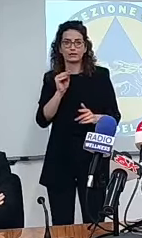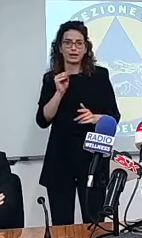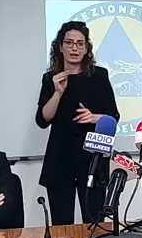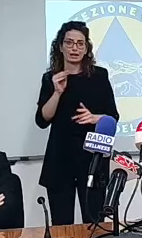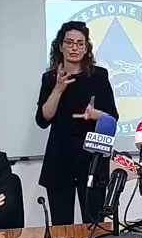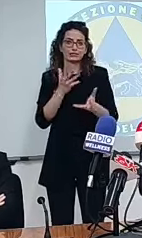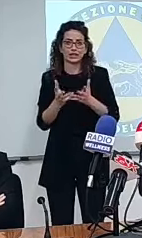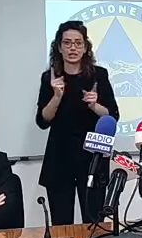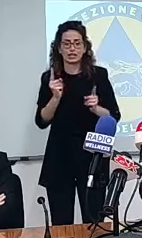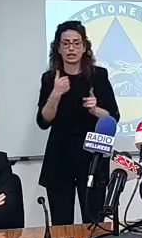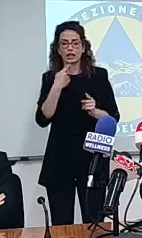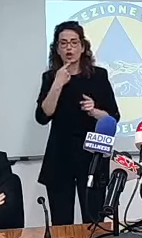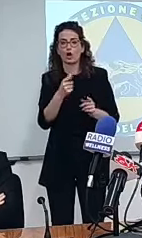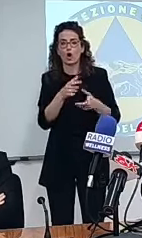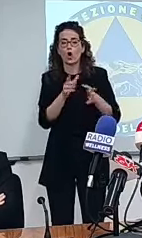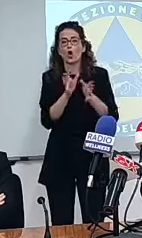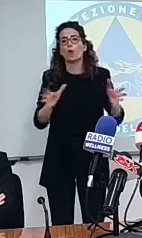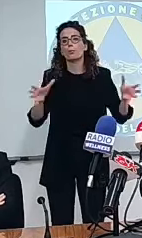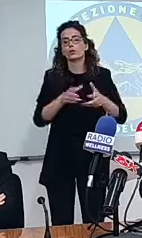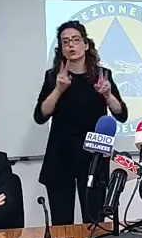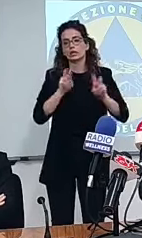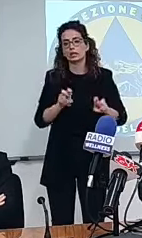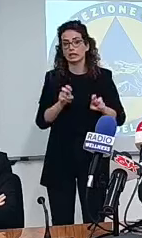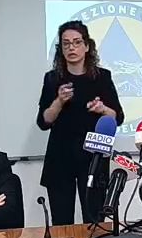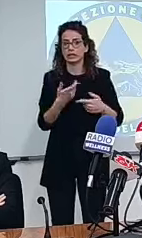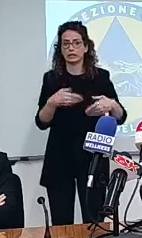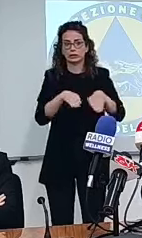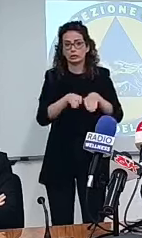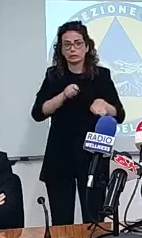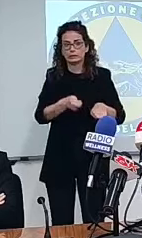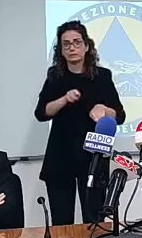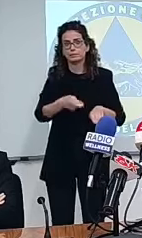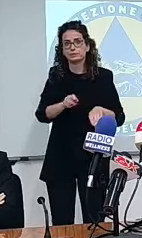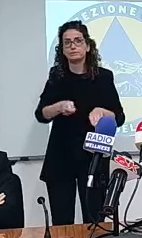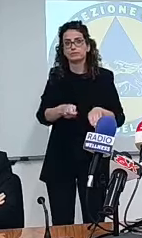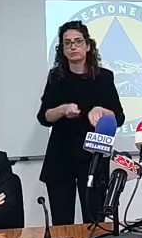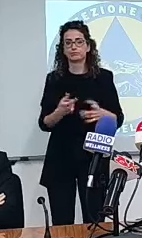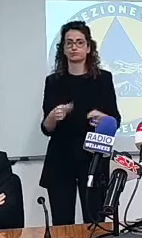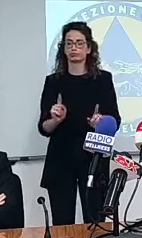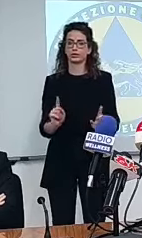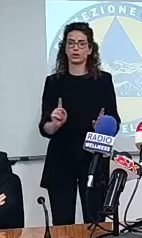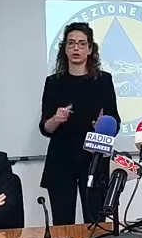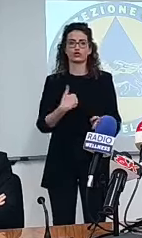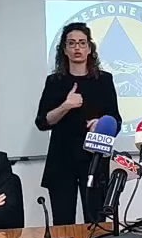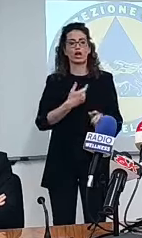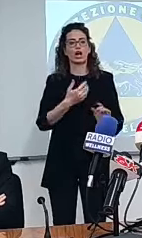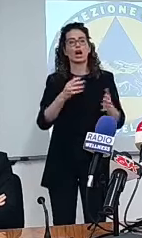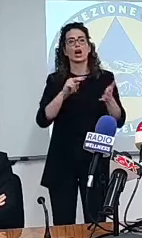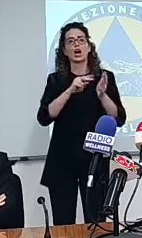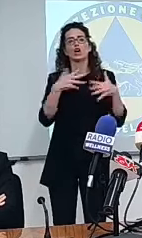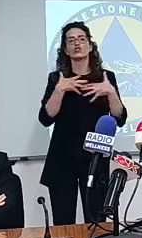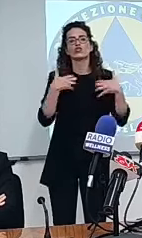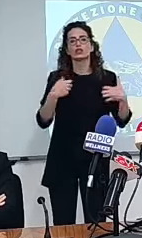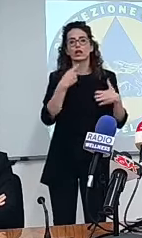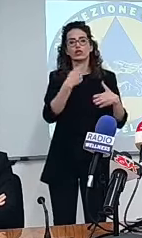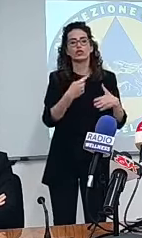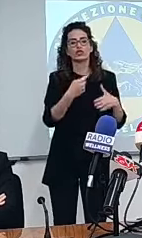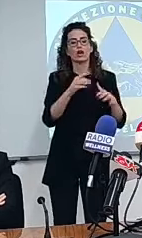che va a sostenere che il mondo è quadrato, che il sole gira attorno alla